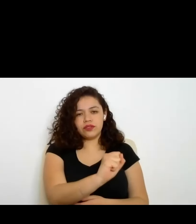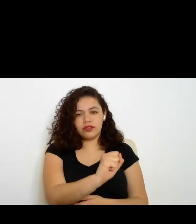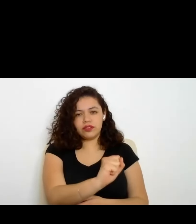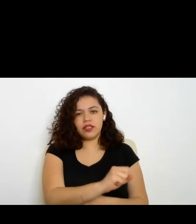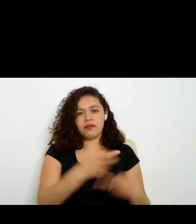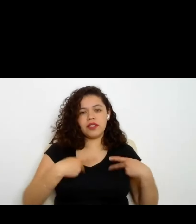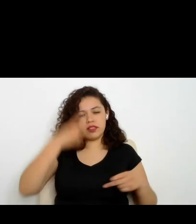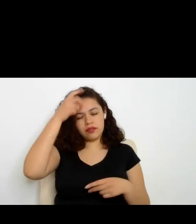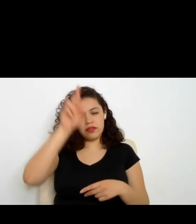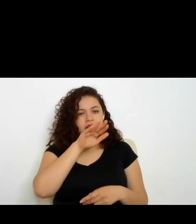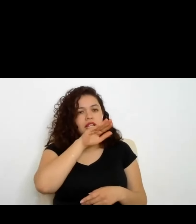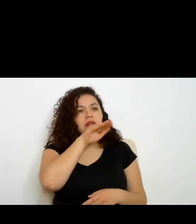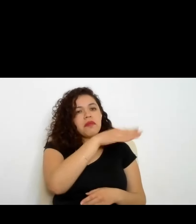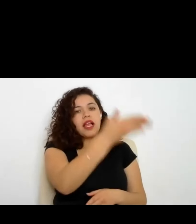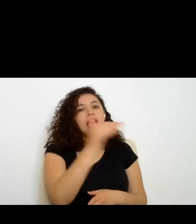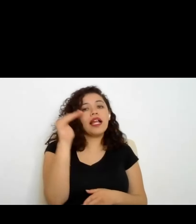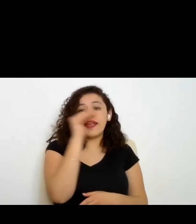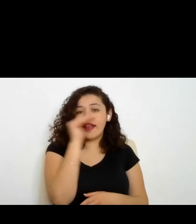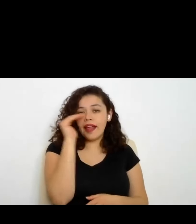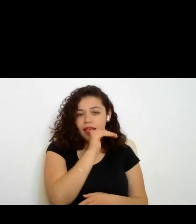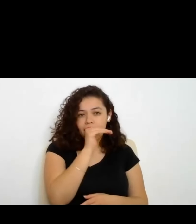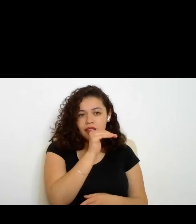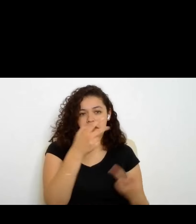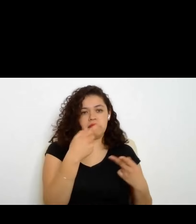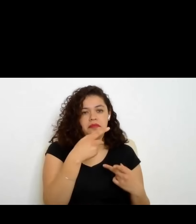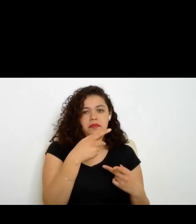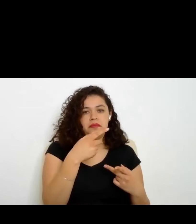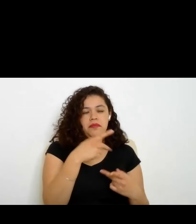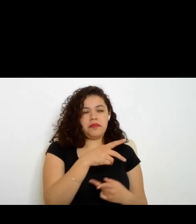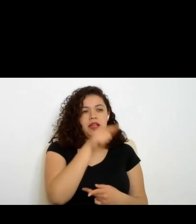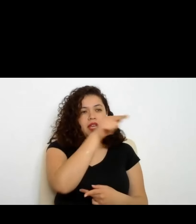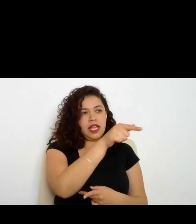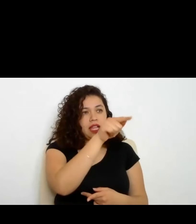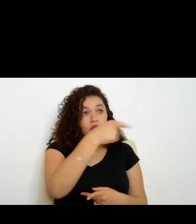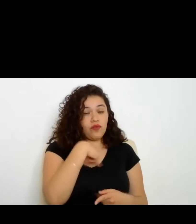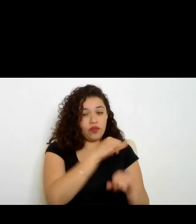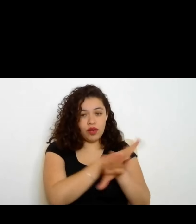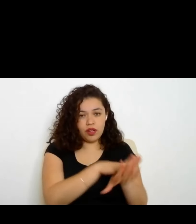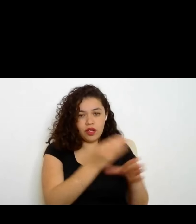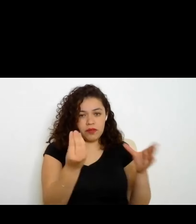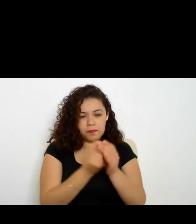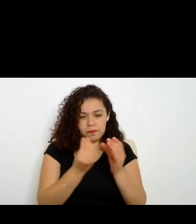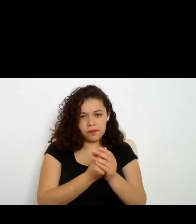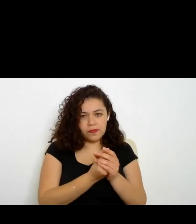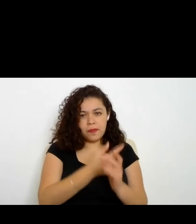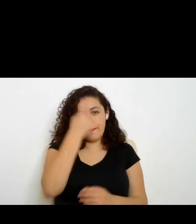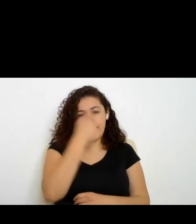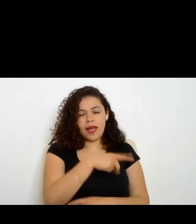obtener gratuitamente por parte del responsable información de los datos personales sometidos